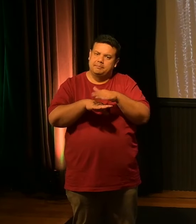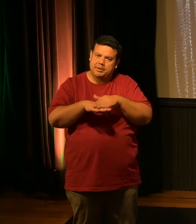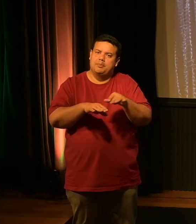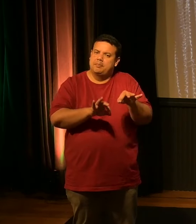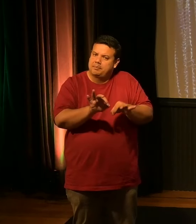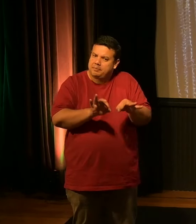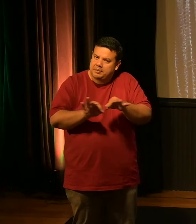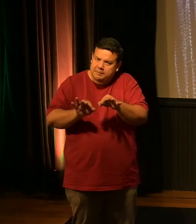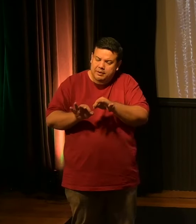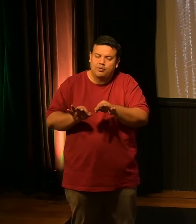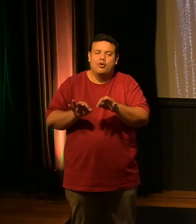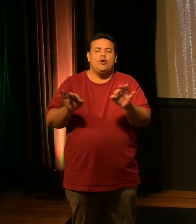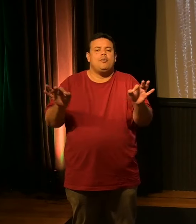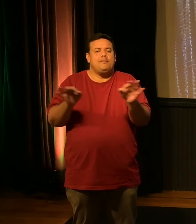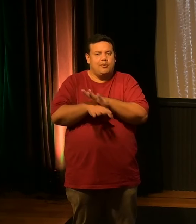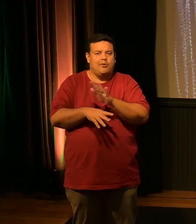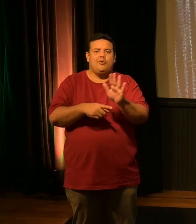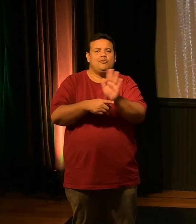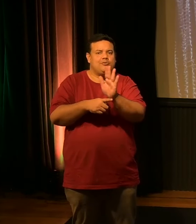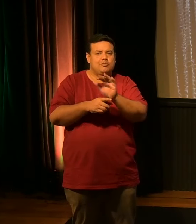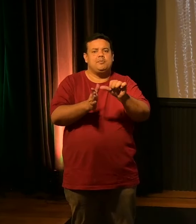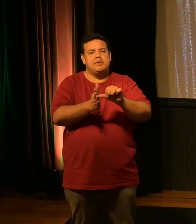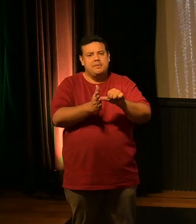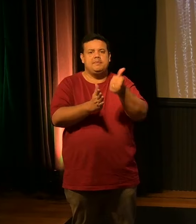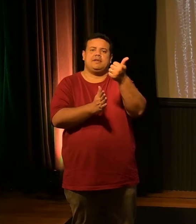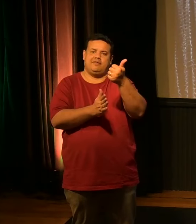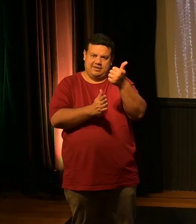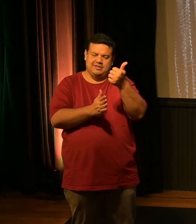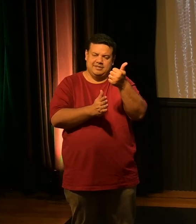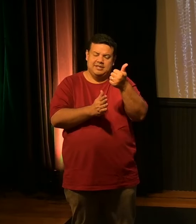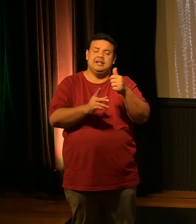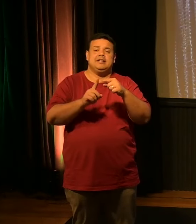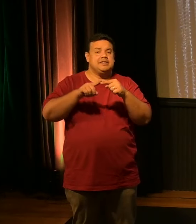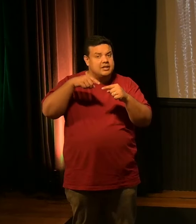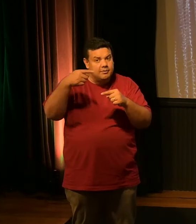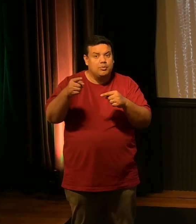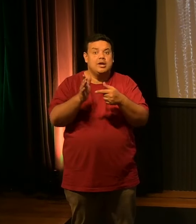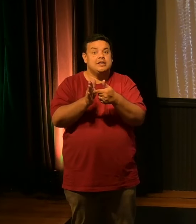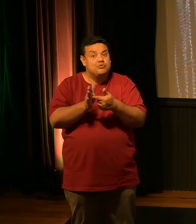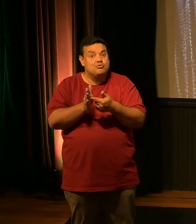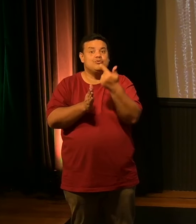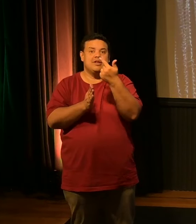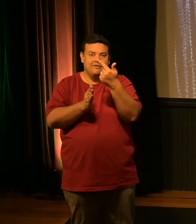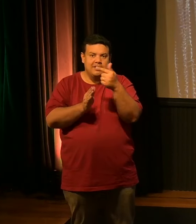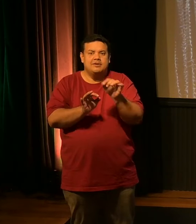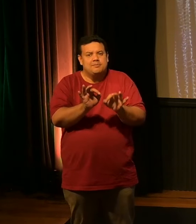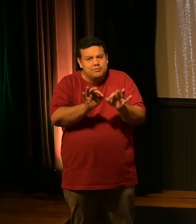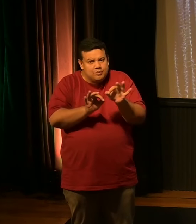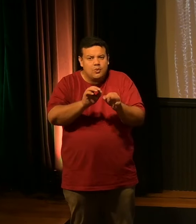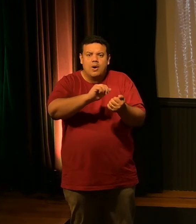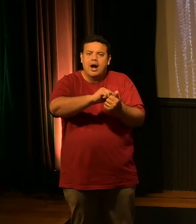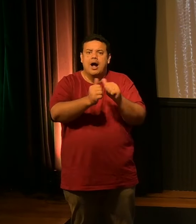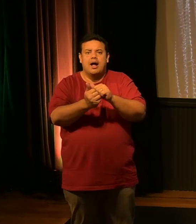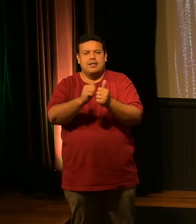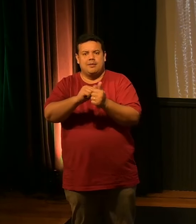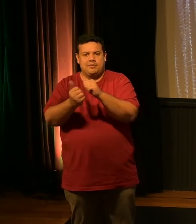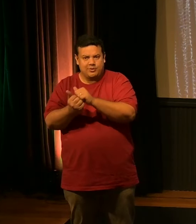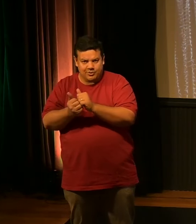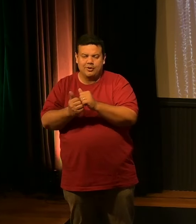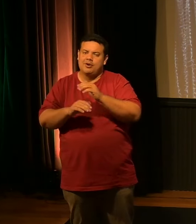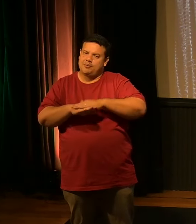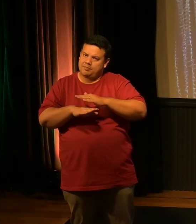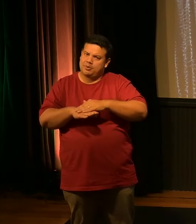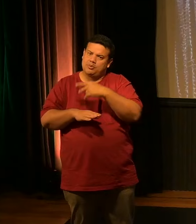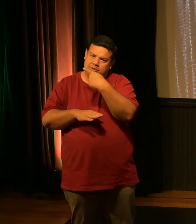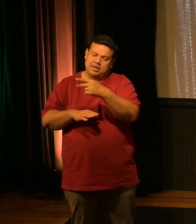primeira vez. Na segunda vez, o filme foi remontado pela própria produtora. Ele gostou, né? Mas